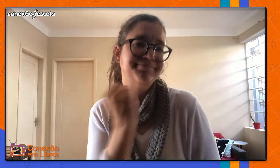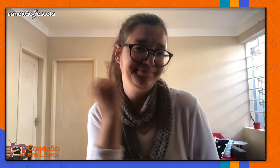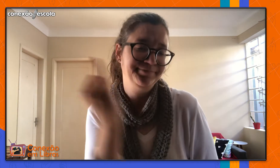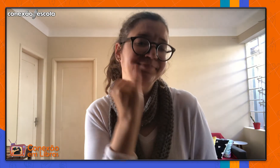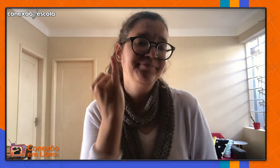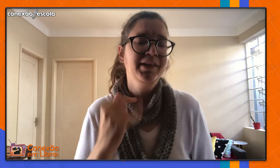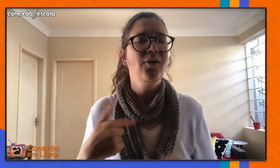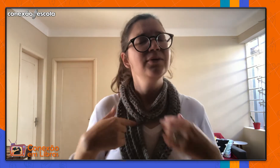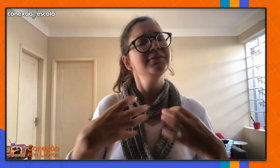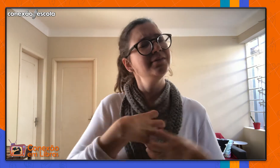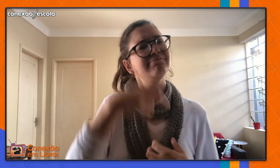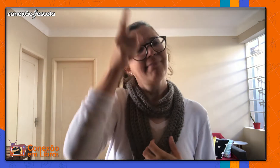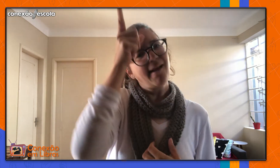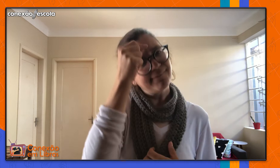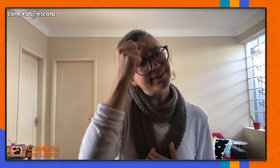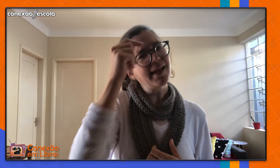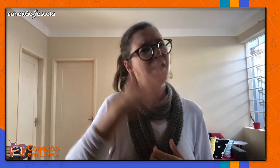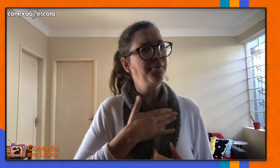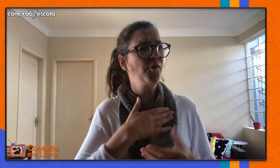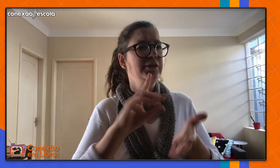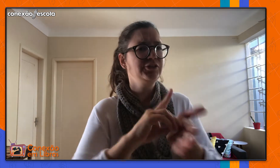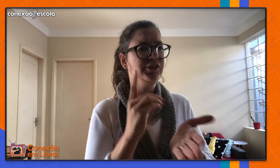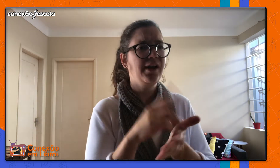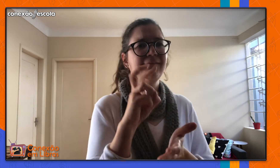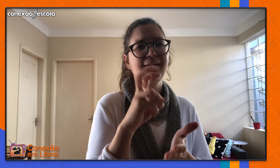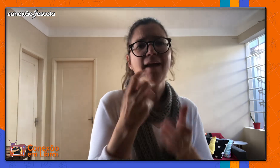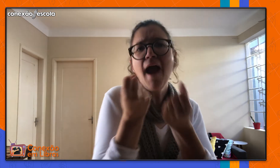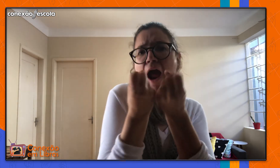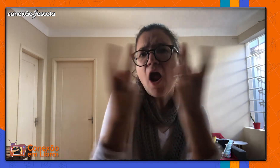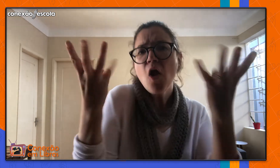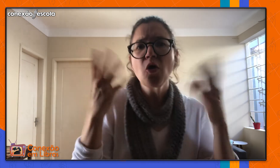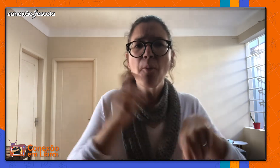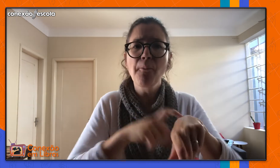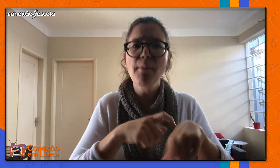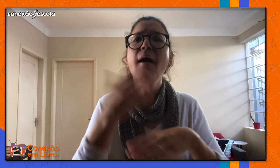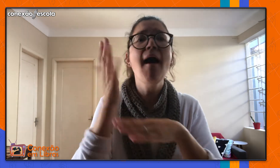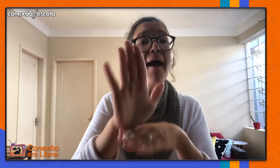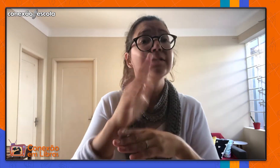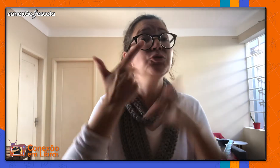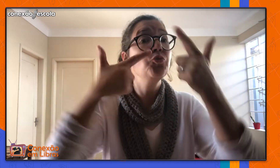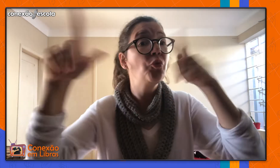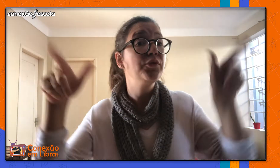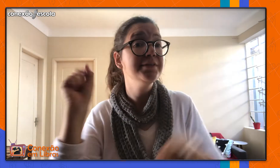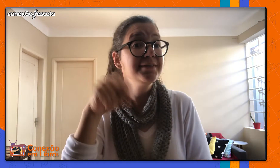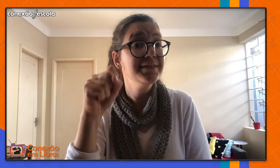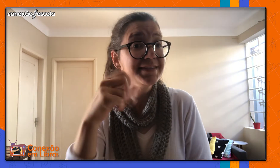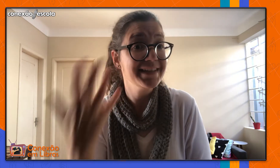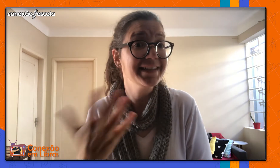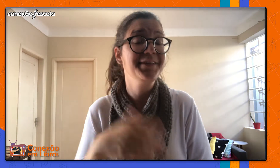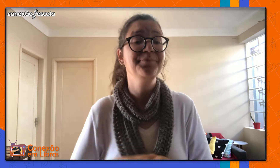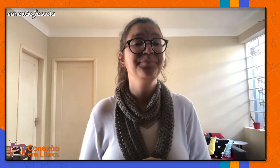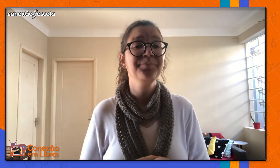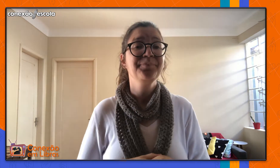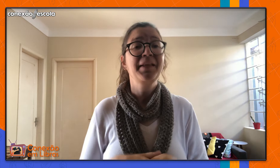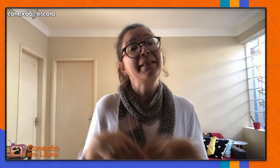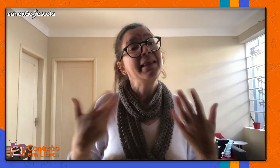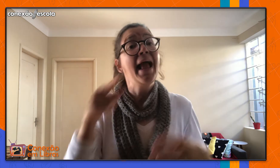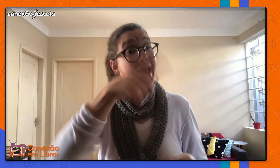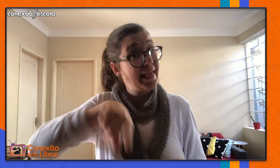isso é uma referência para que todos os surdos possam ter ela como referência. E eu vi também que foi possível através disso ajudar